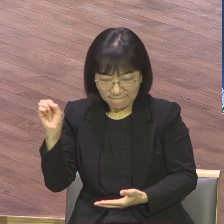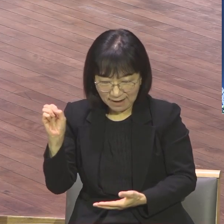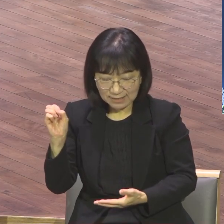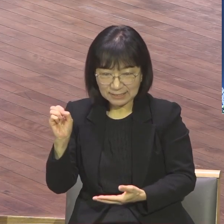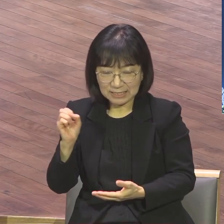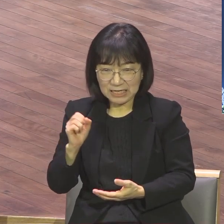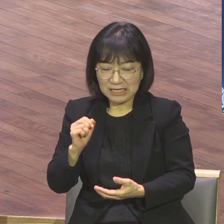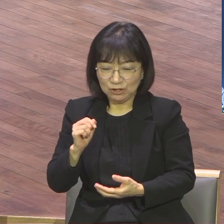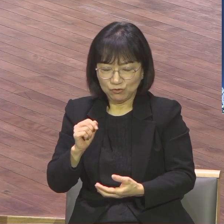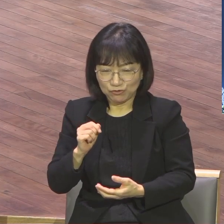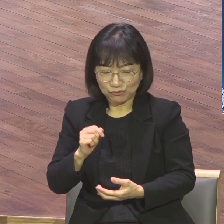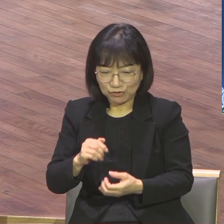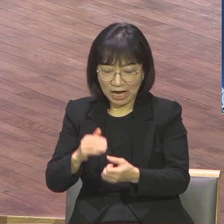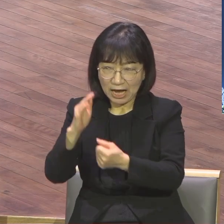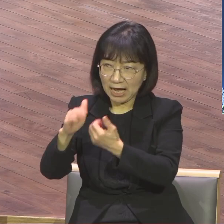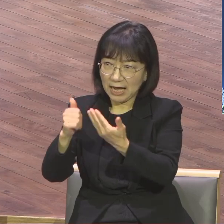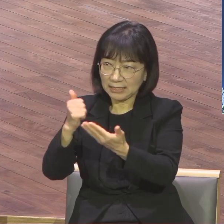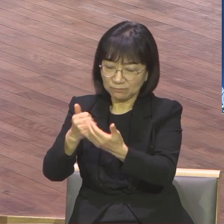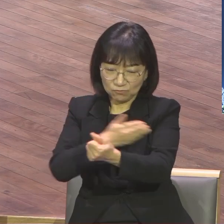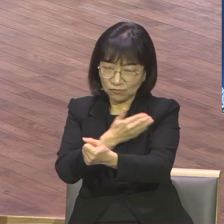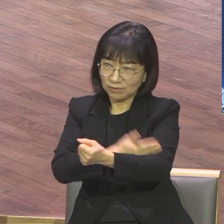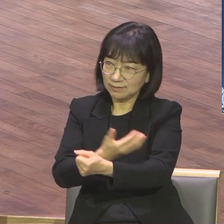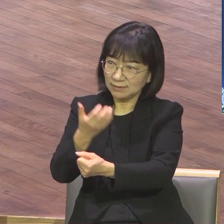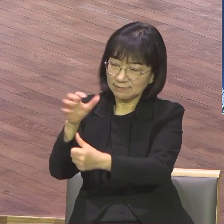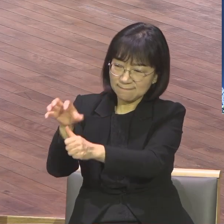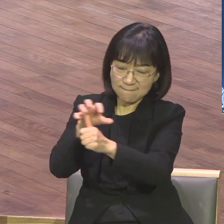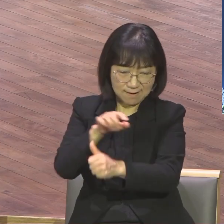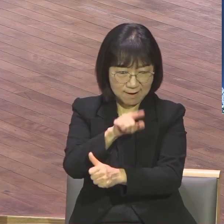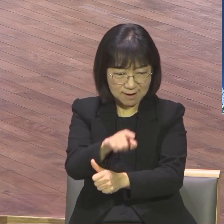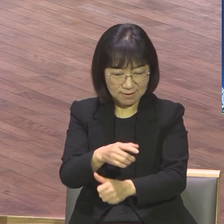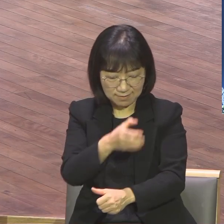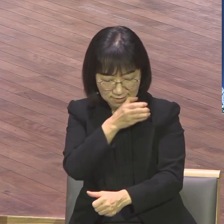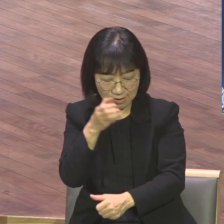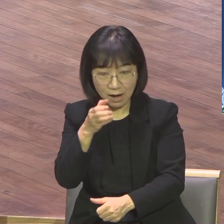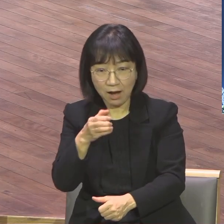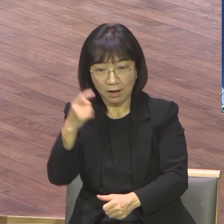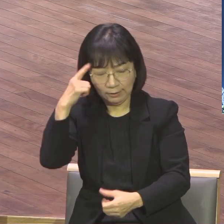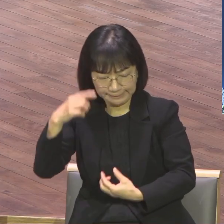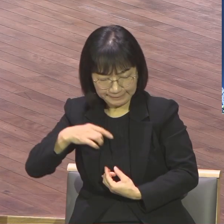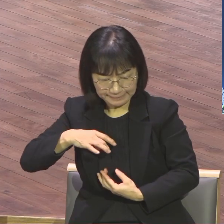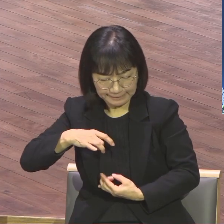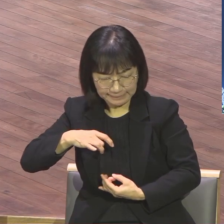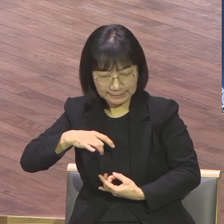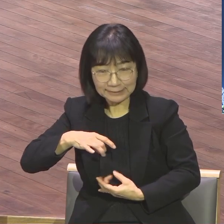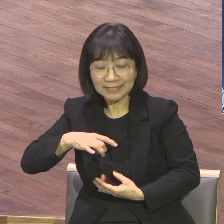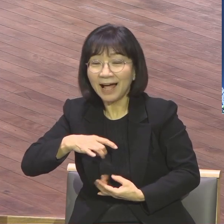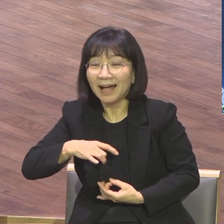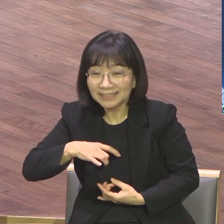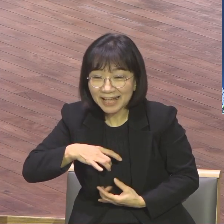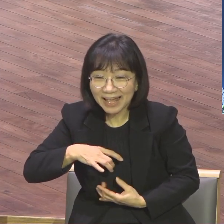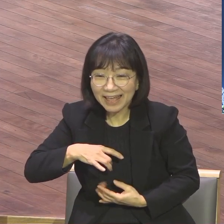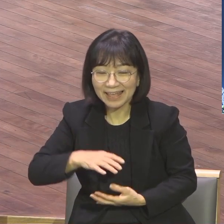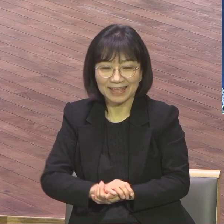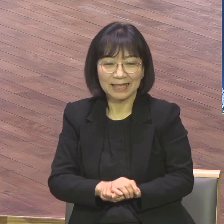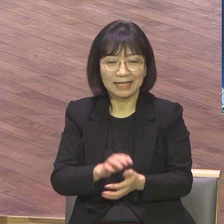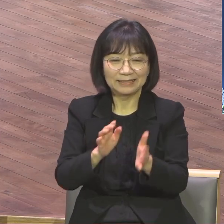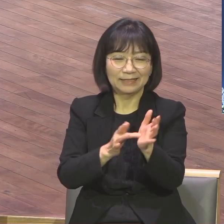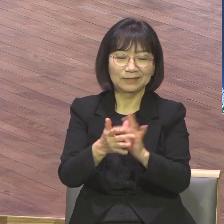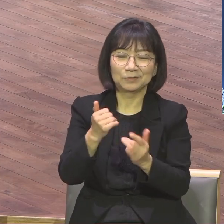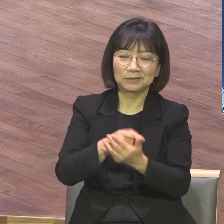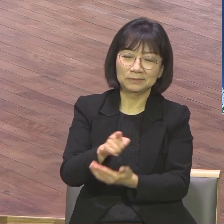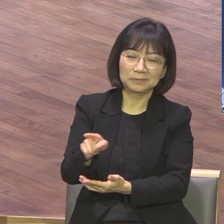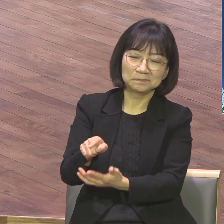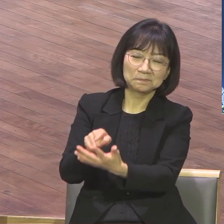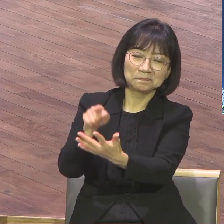판이니까 그냥 어떻게 저렇게 말할 수 있냐. 이 생각 속에 빠져 있는 것을 예수님